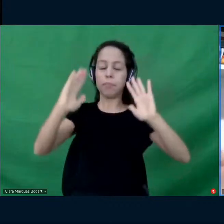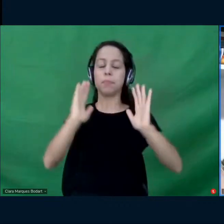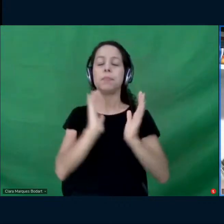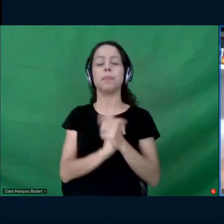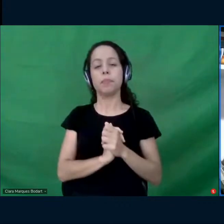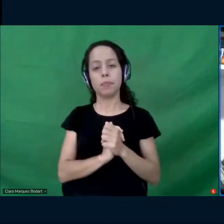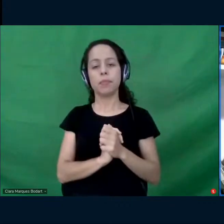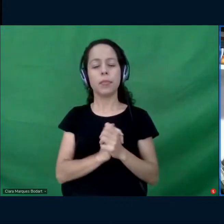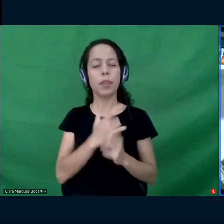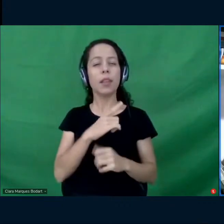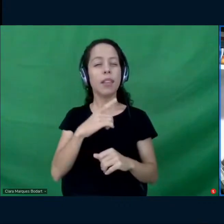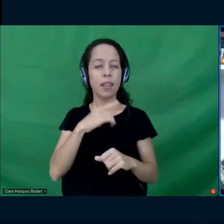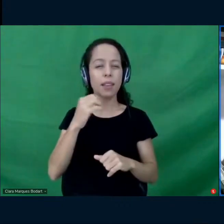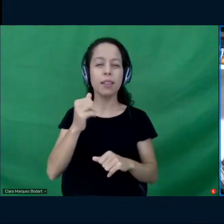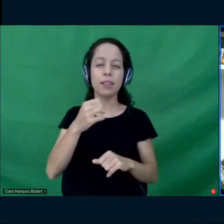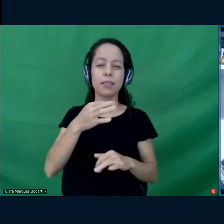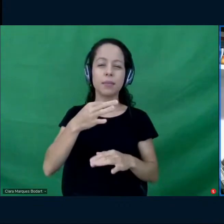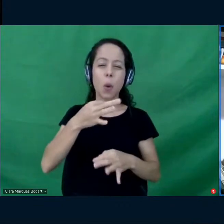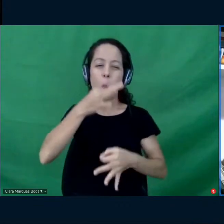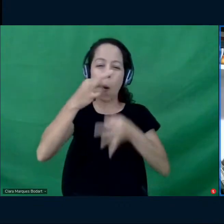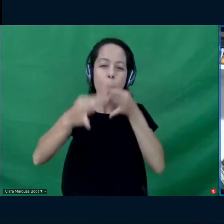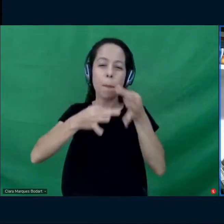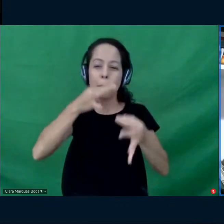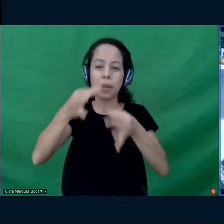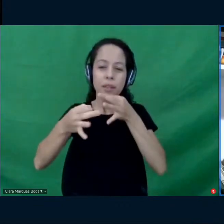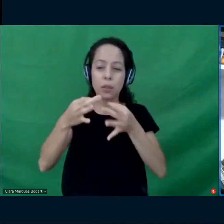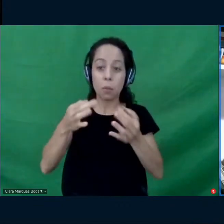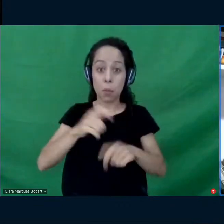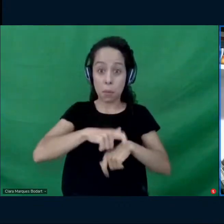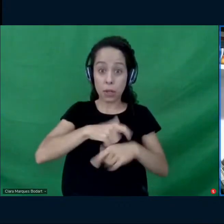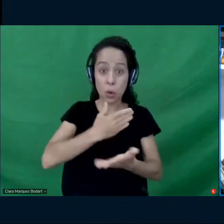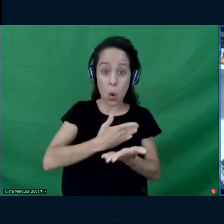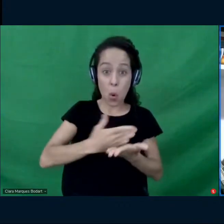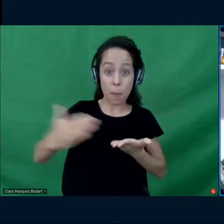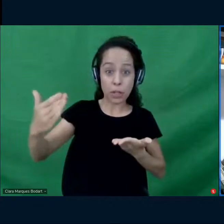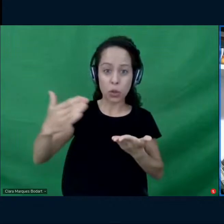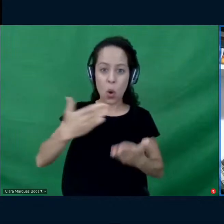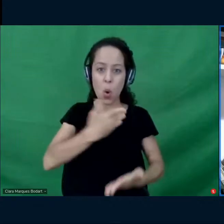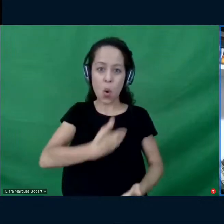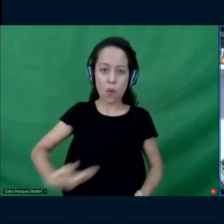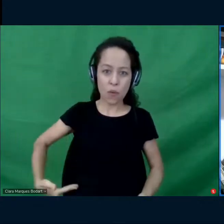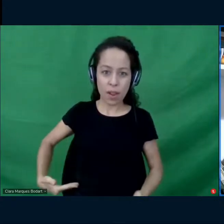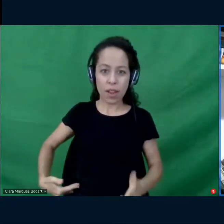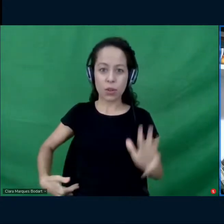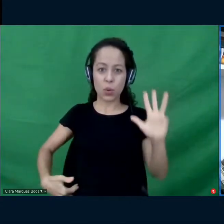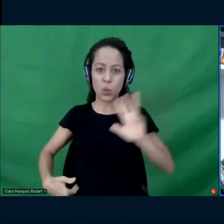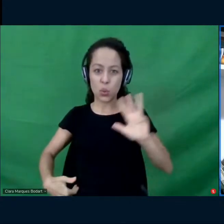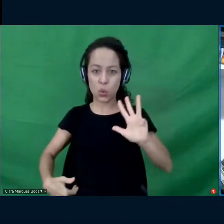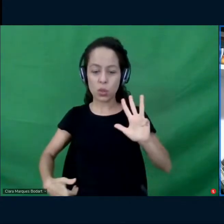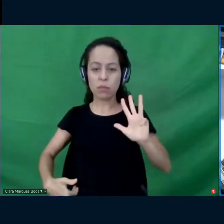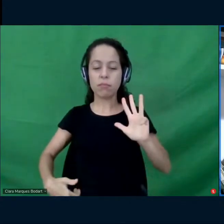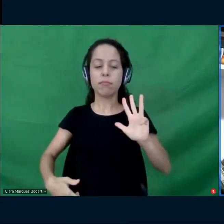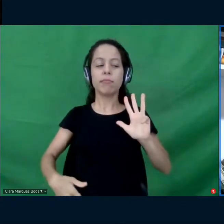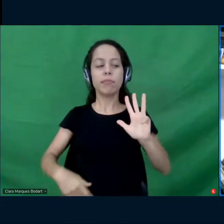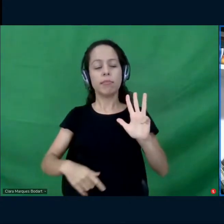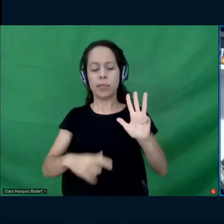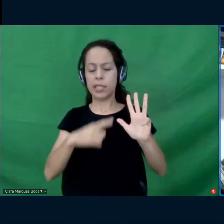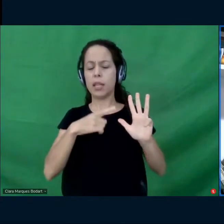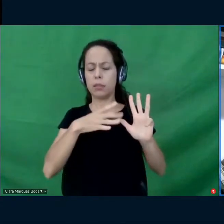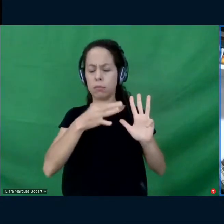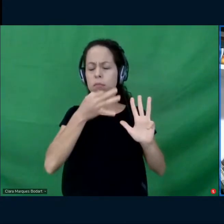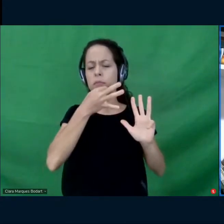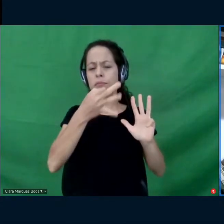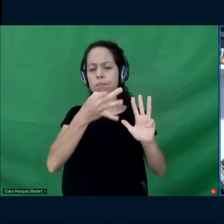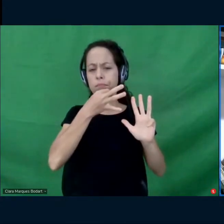uma crítica, né, ao início do governo Lula, e sobre o novo ensino médio em particular, os estudantes ocupam as